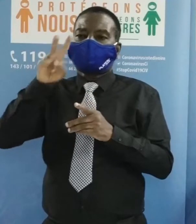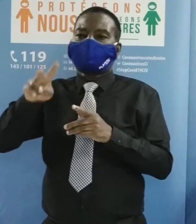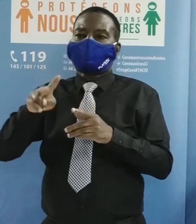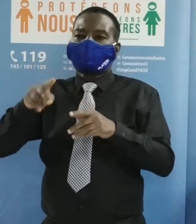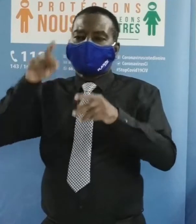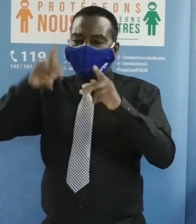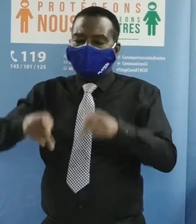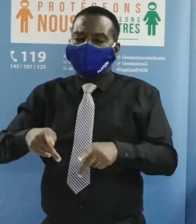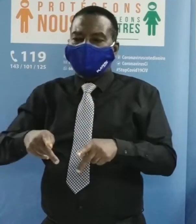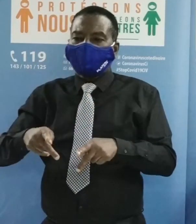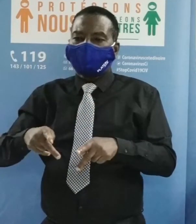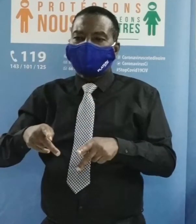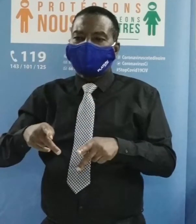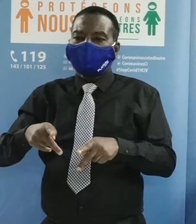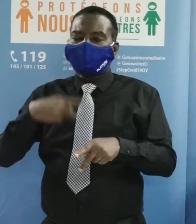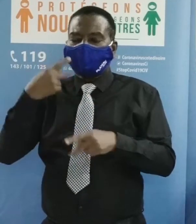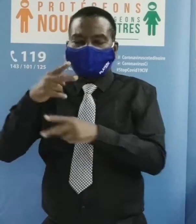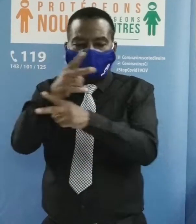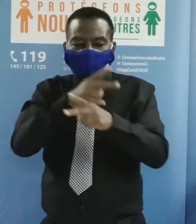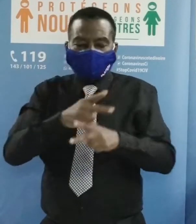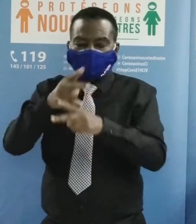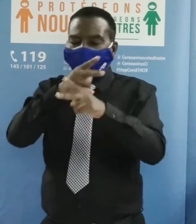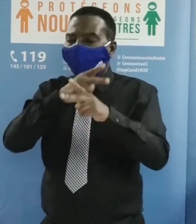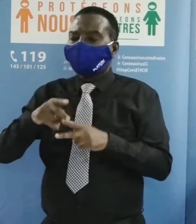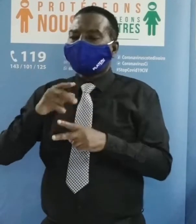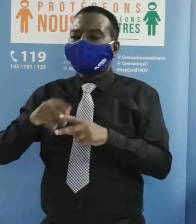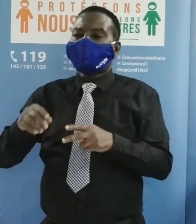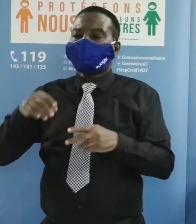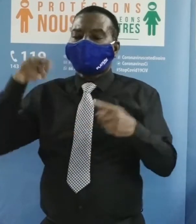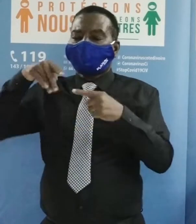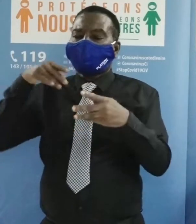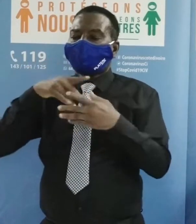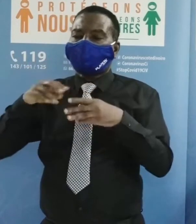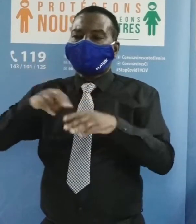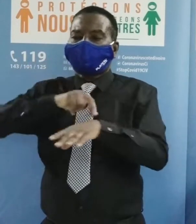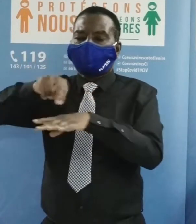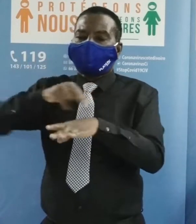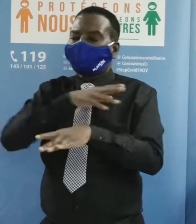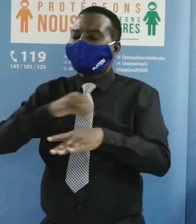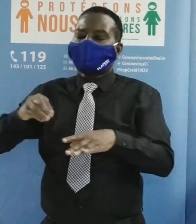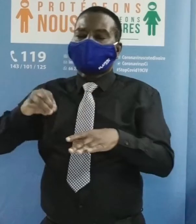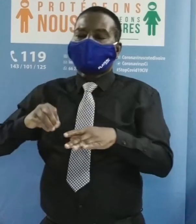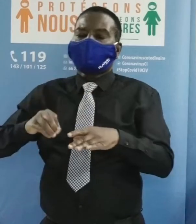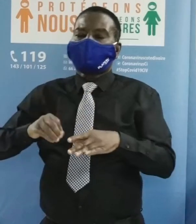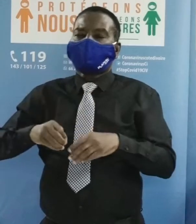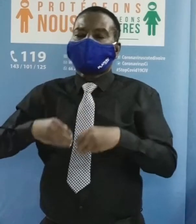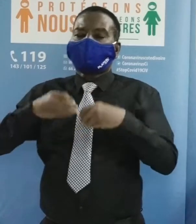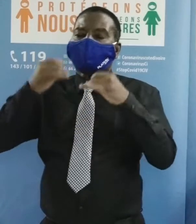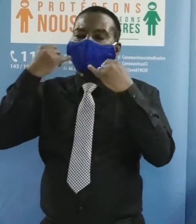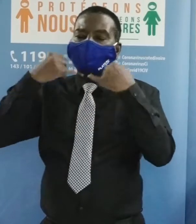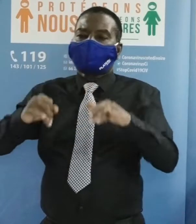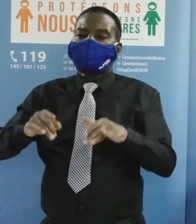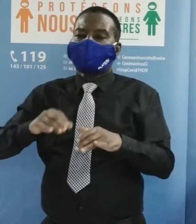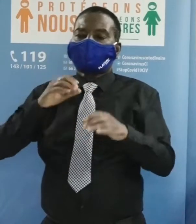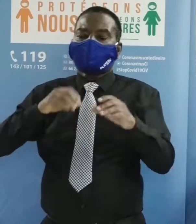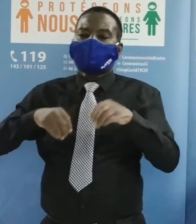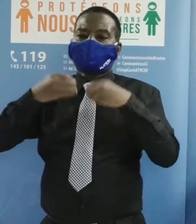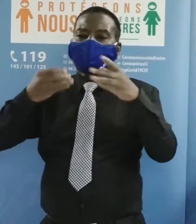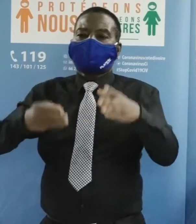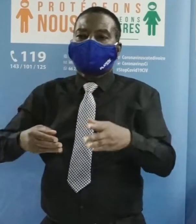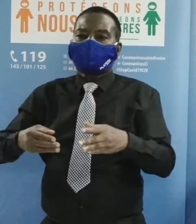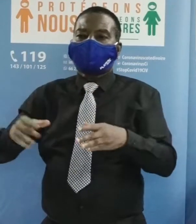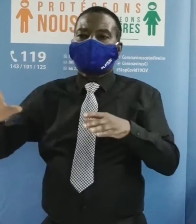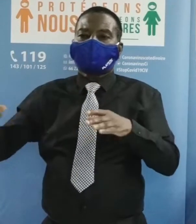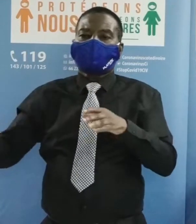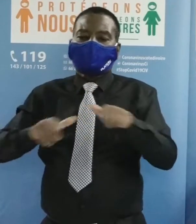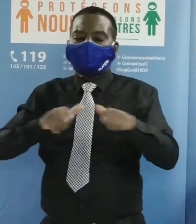suivis confirmant que la riposte est national et que les données communiquées prennent en compte aussi bien les activités des sites de